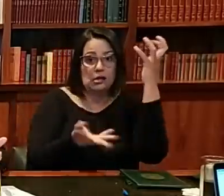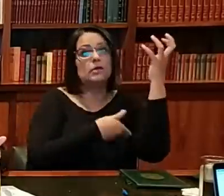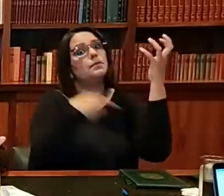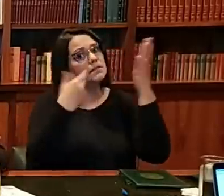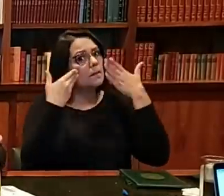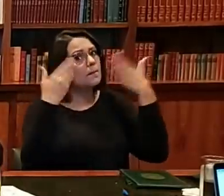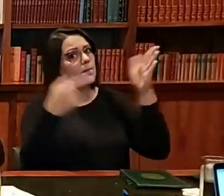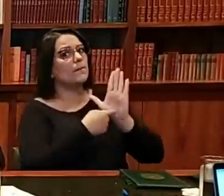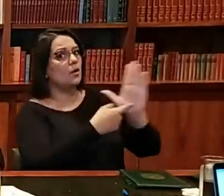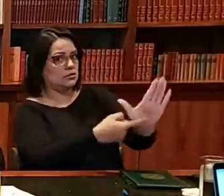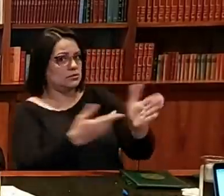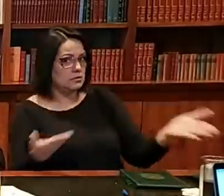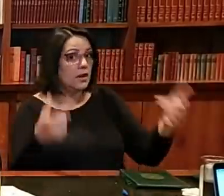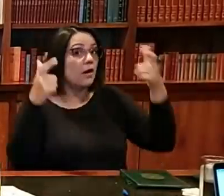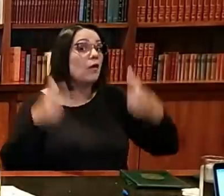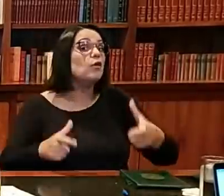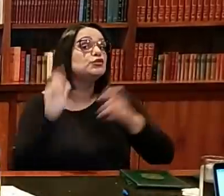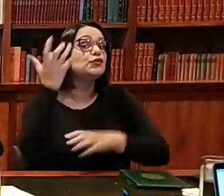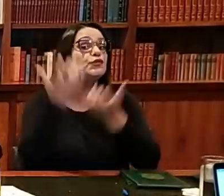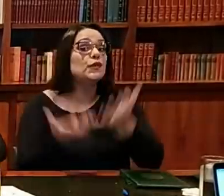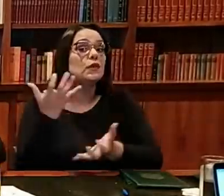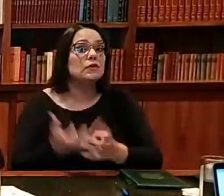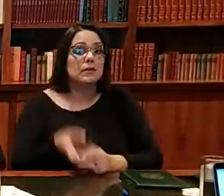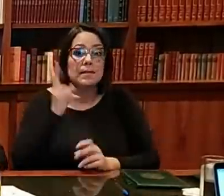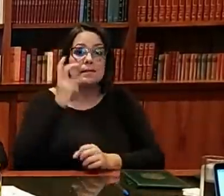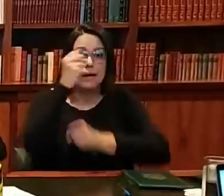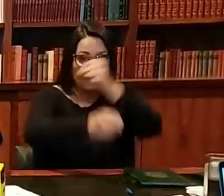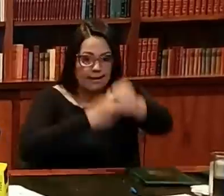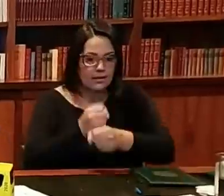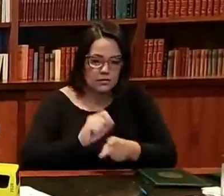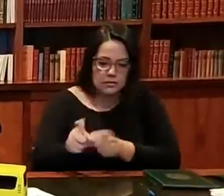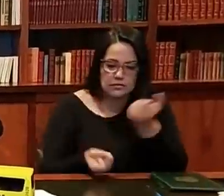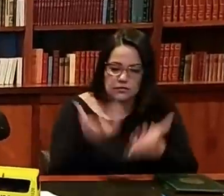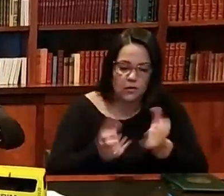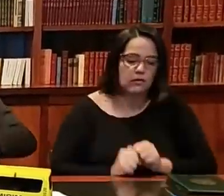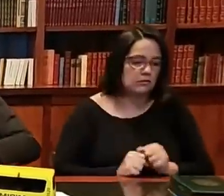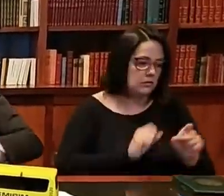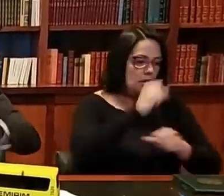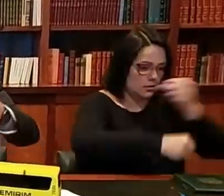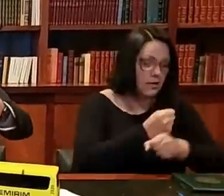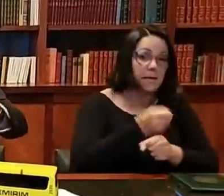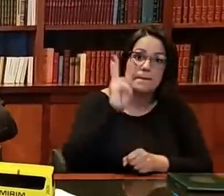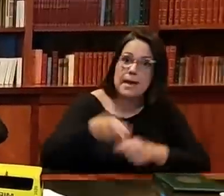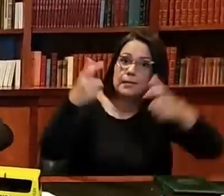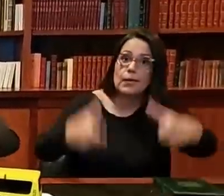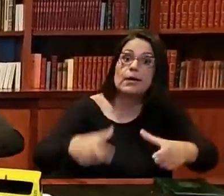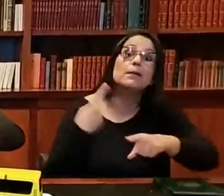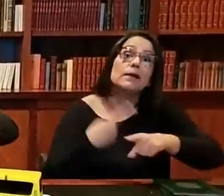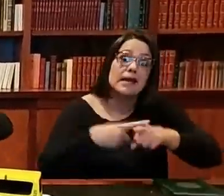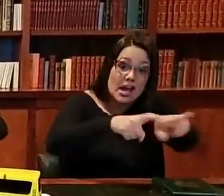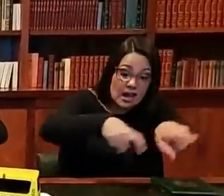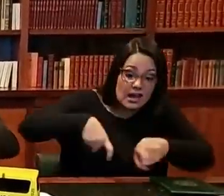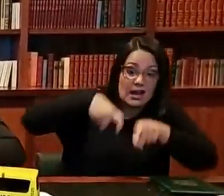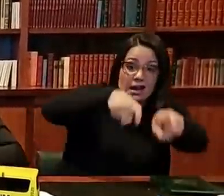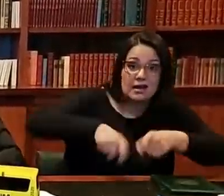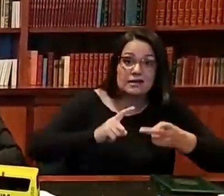mundo. Agora, onde pega fogo, geralmente é o mesmo lugar todo ano. É o pequeno agricultor, é o ribeirinho, é